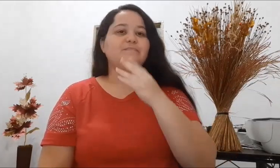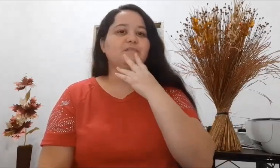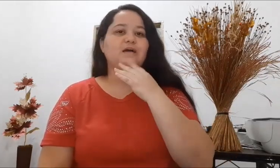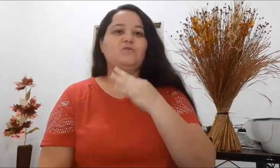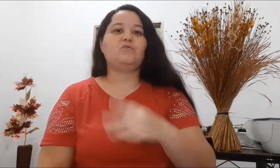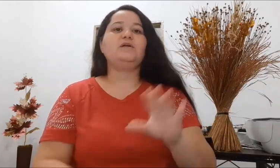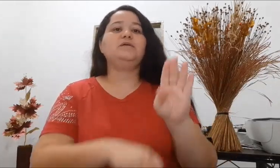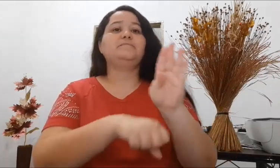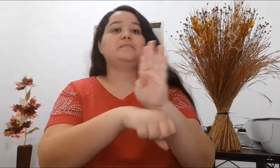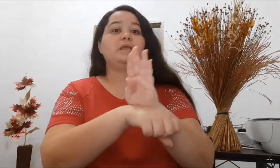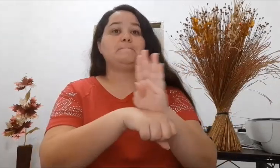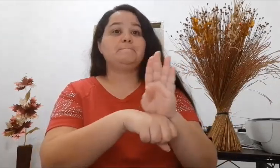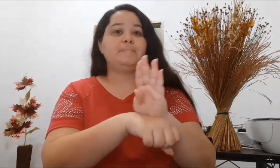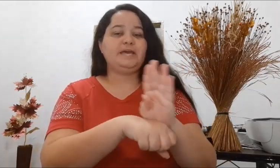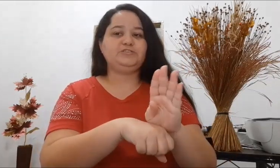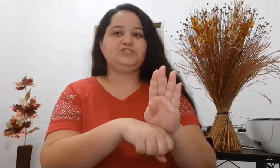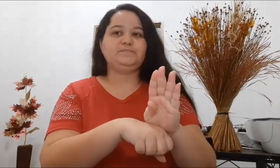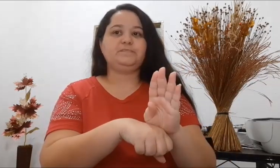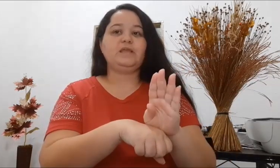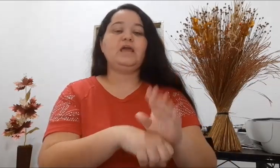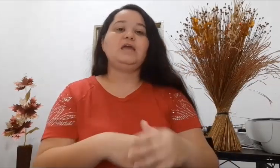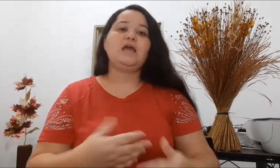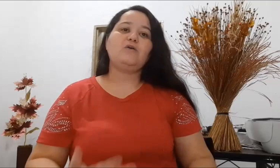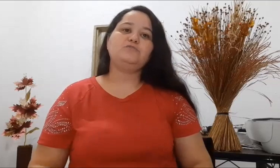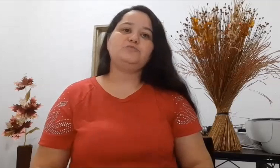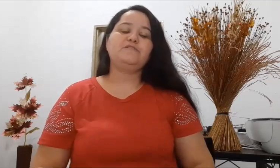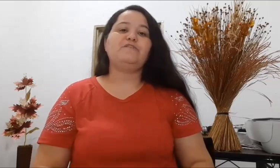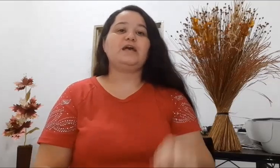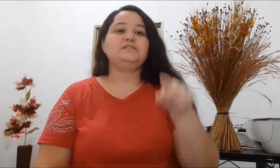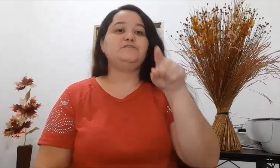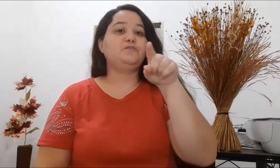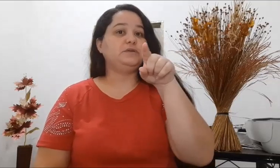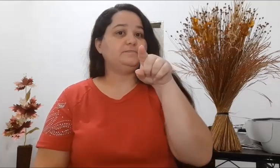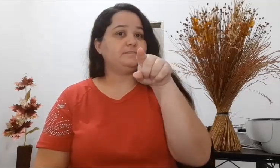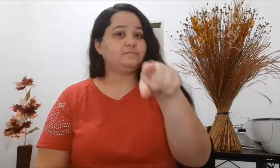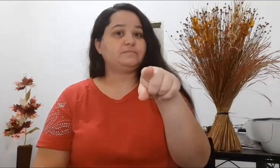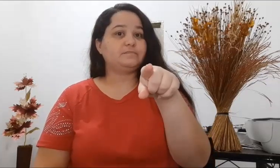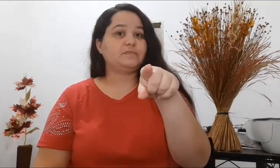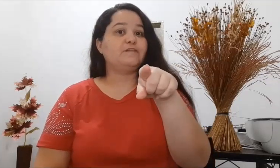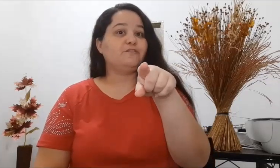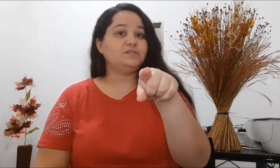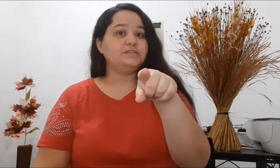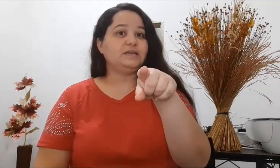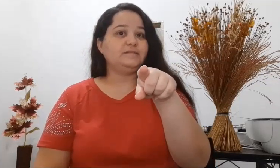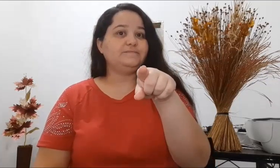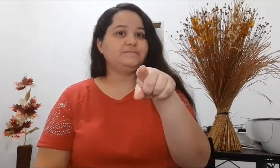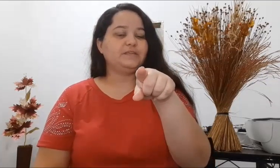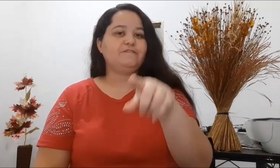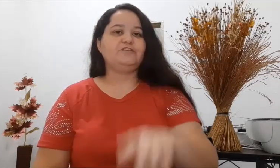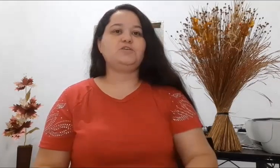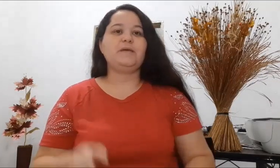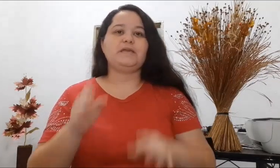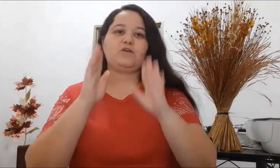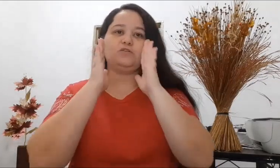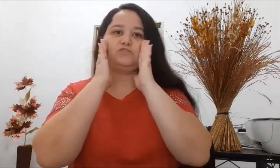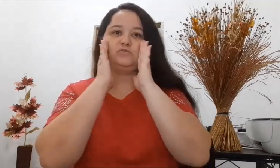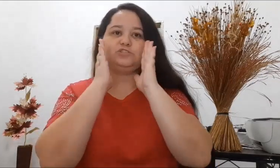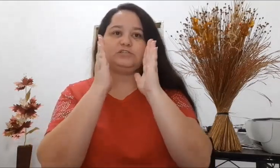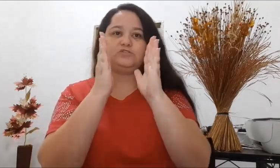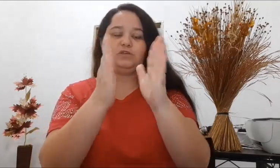da cor bege. E a última frase foi: você, veja bem que agora estou direcionando